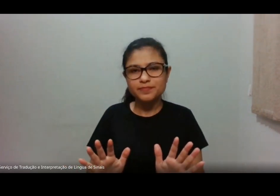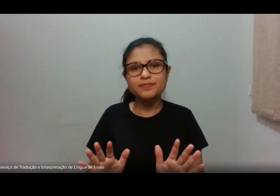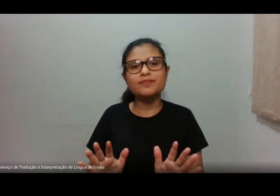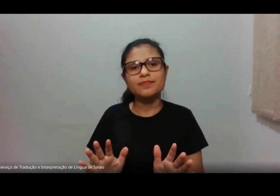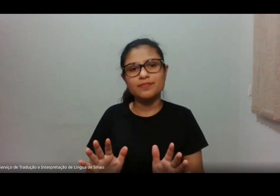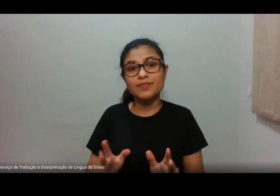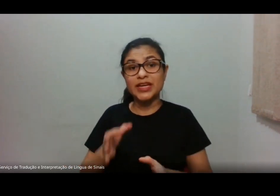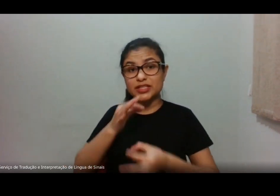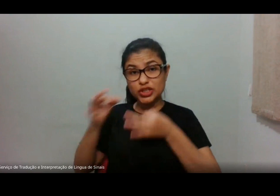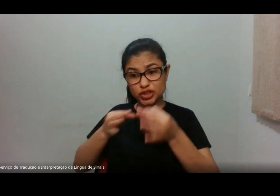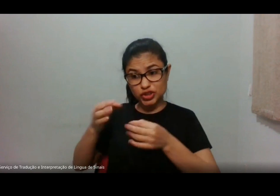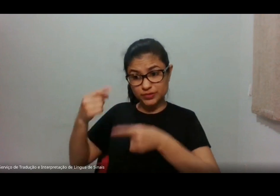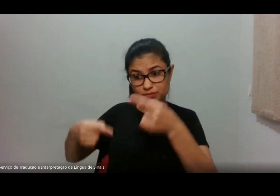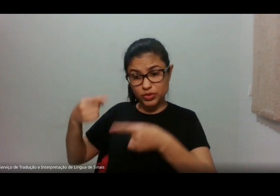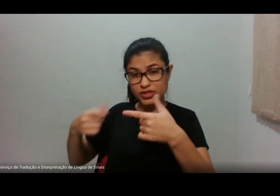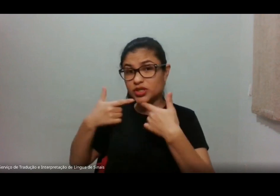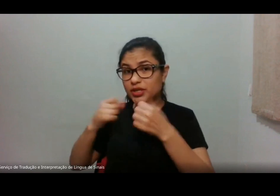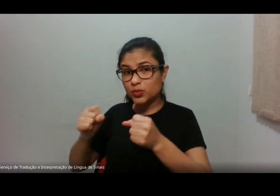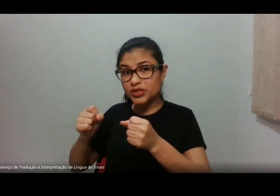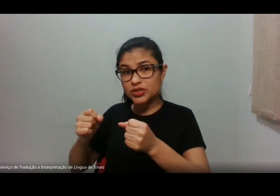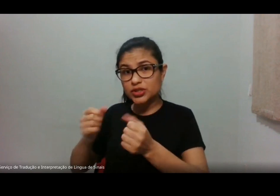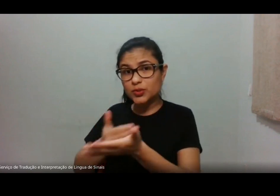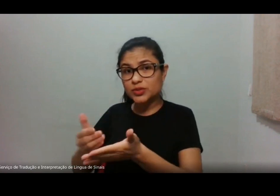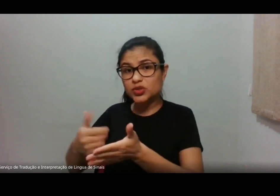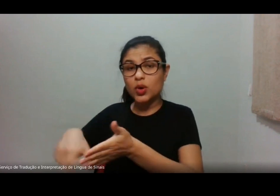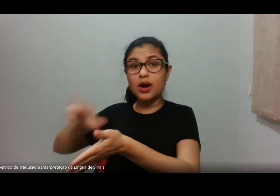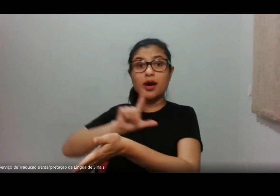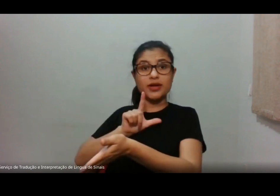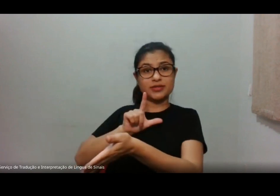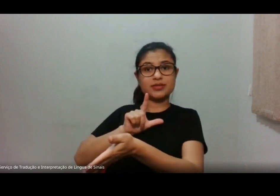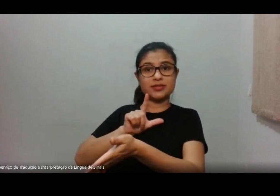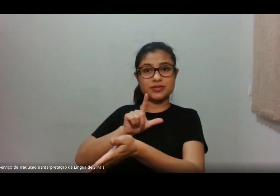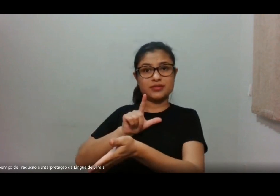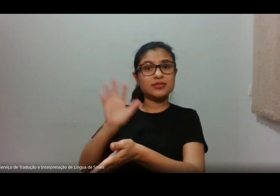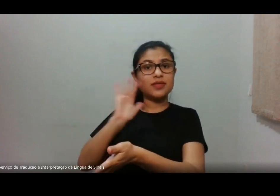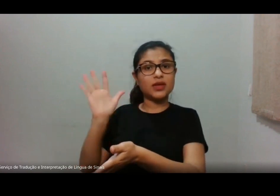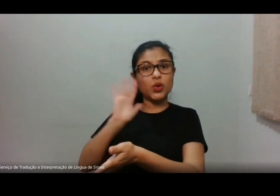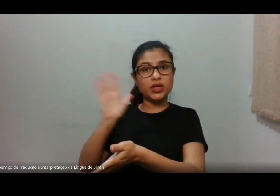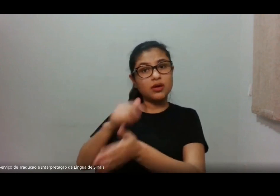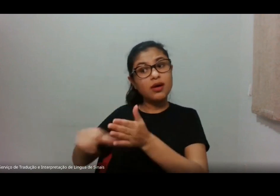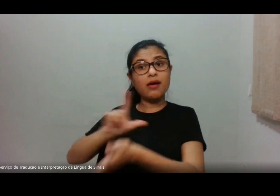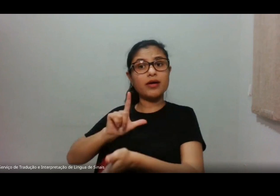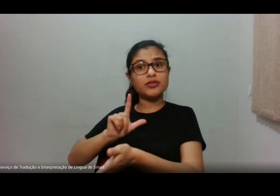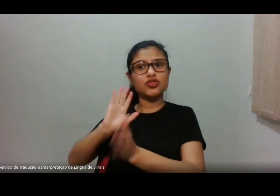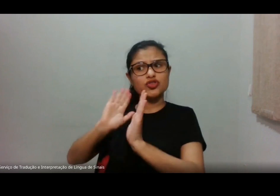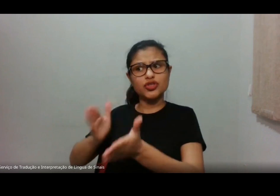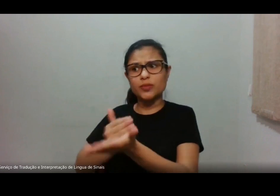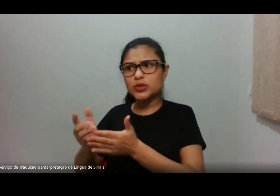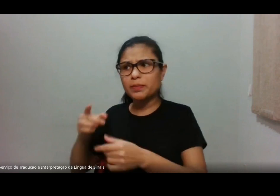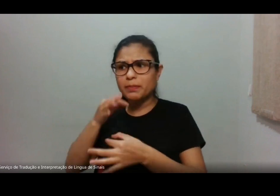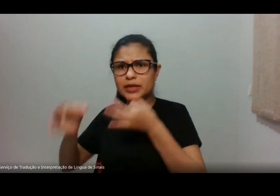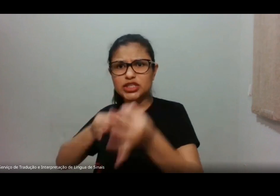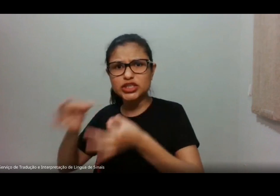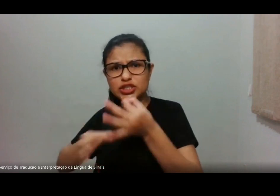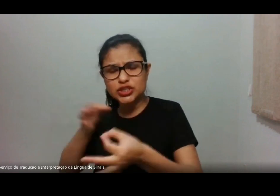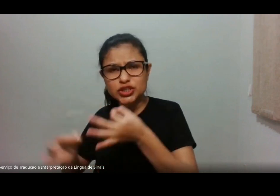de que a crítica a política linguística chegou antes que a própria política linguística, chegou antes que a própria teoria, né? Então,